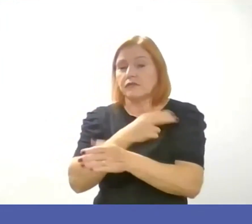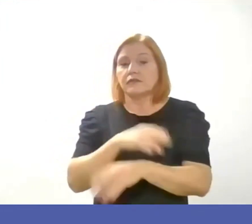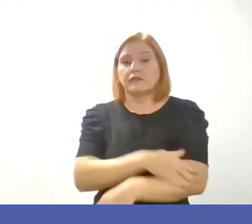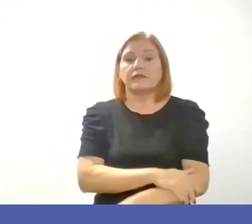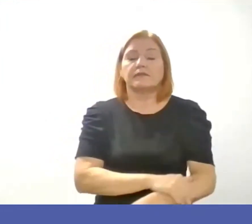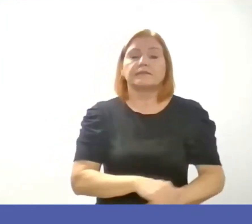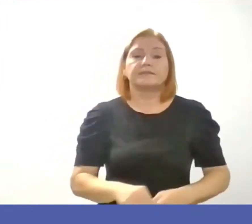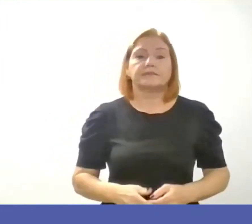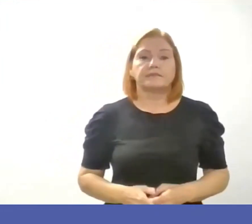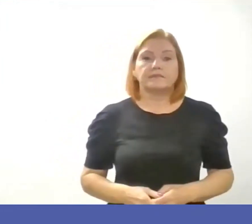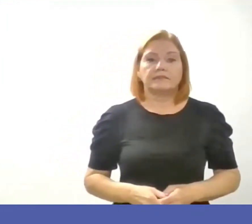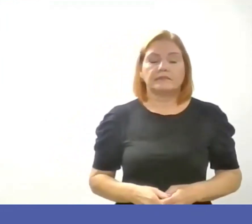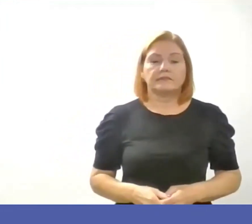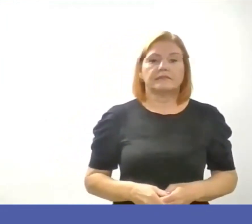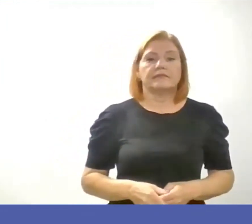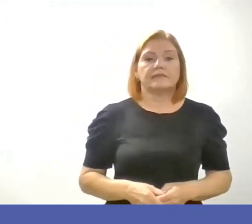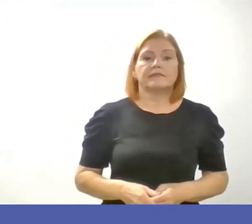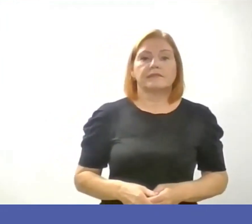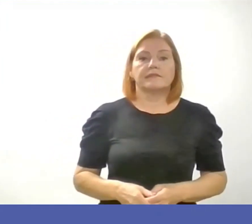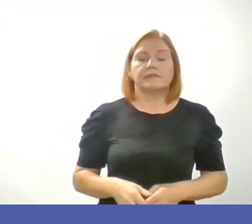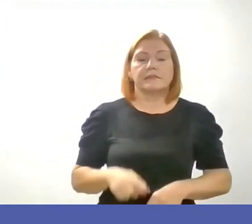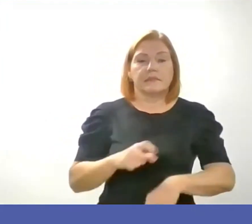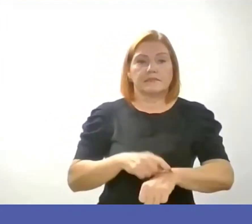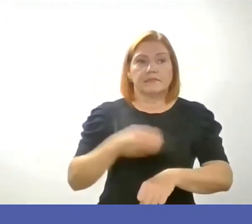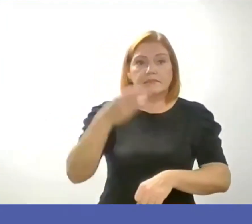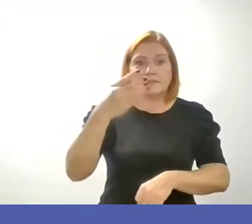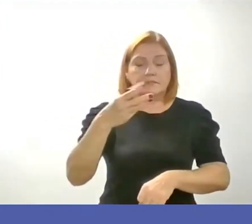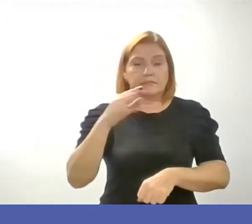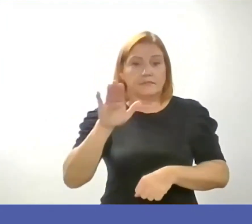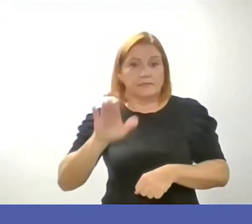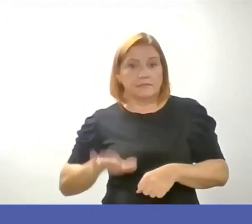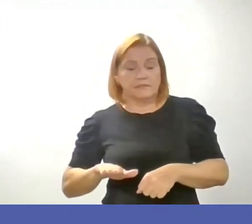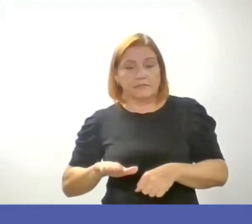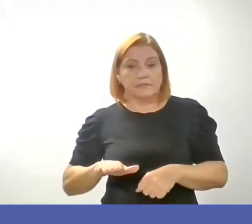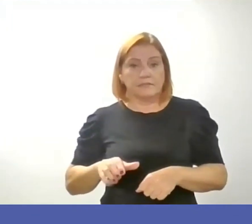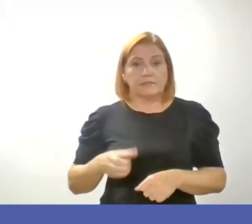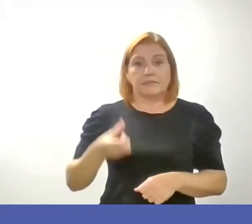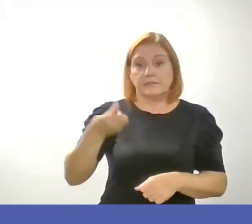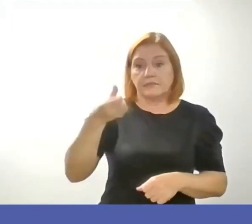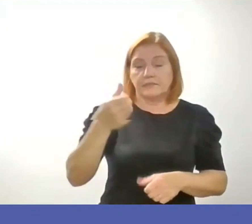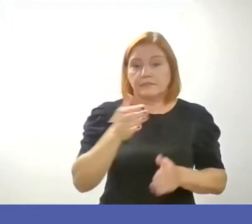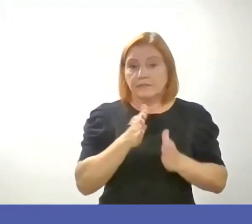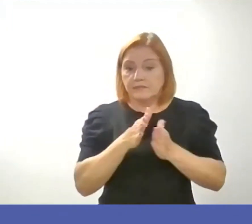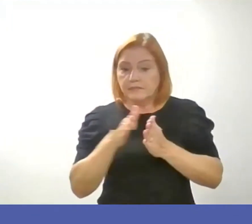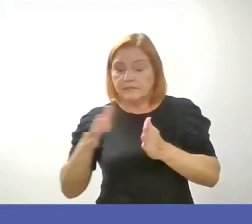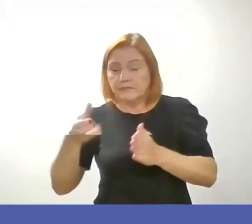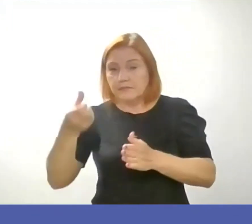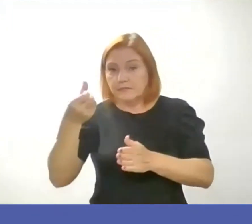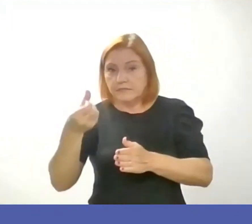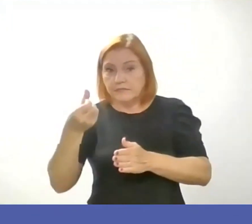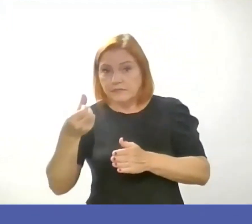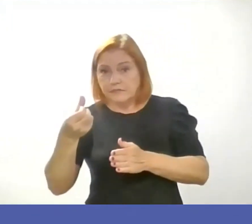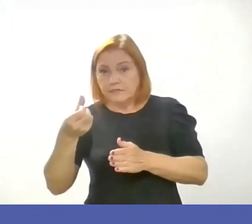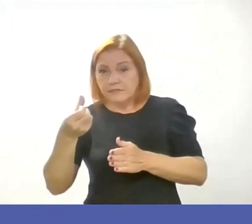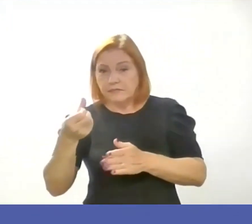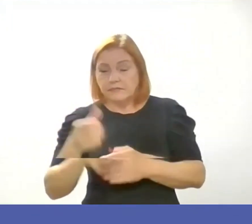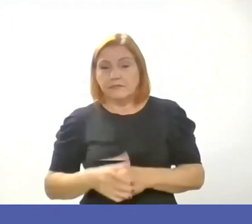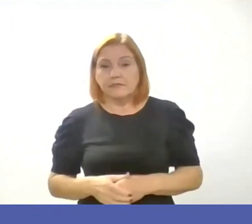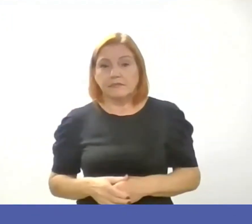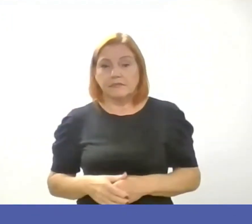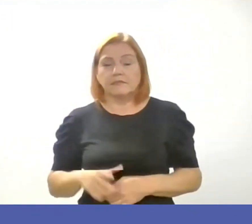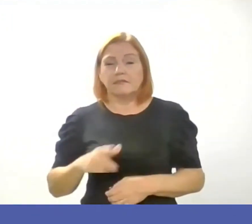vocês. Nós tivemos os irmãos da Morávia, que começaram a praticar um amor